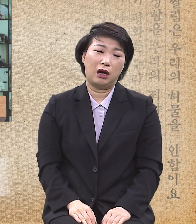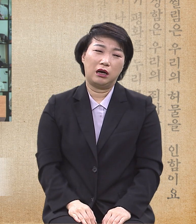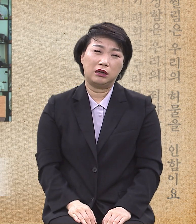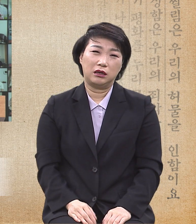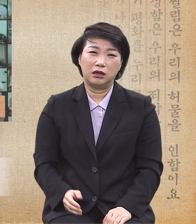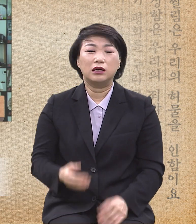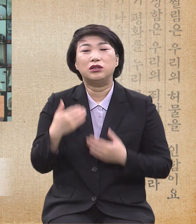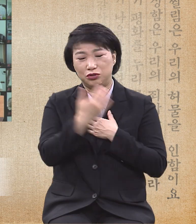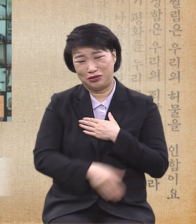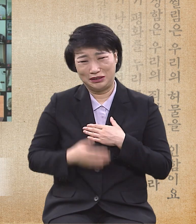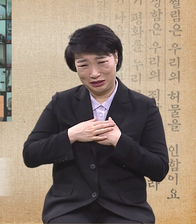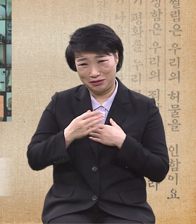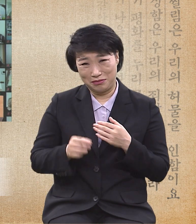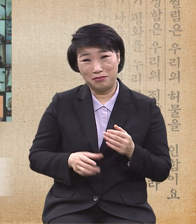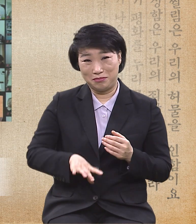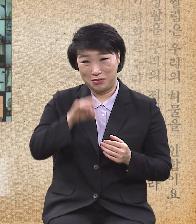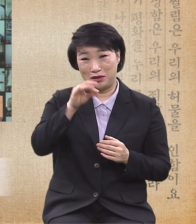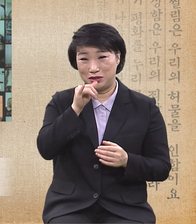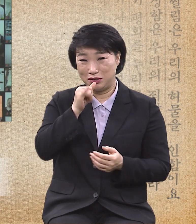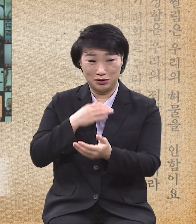우선이지 않냐 이 말이야.